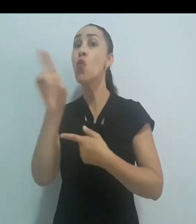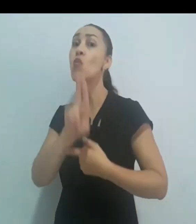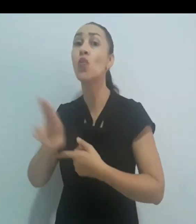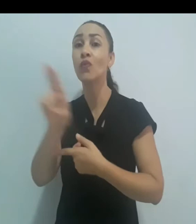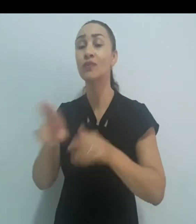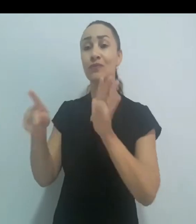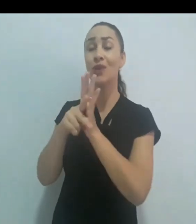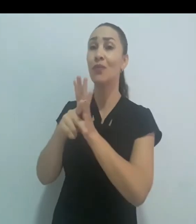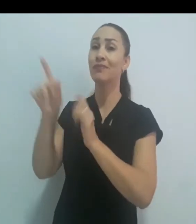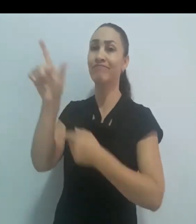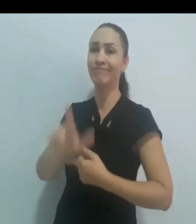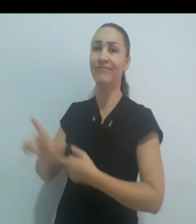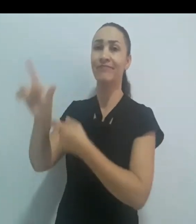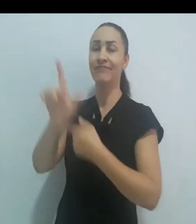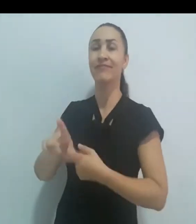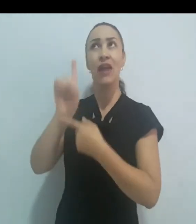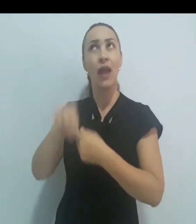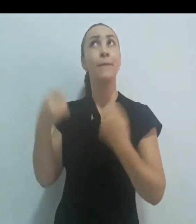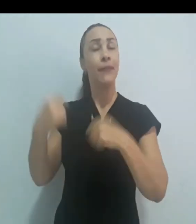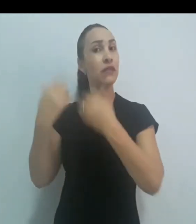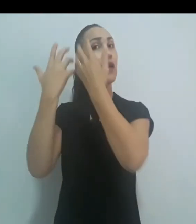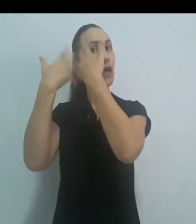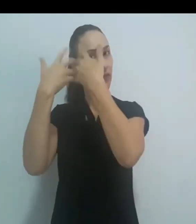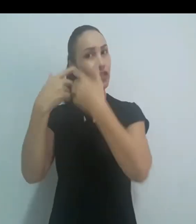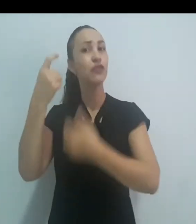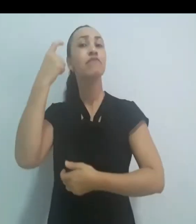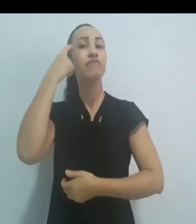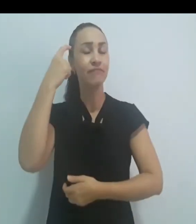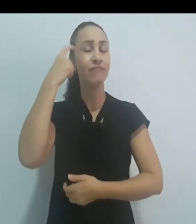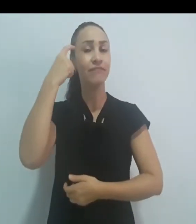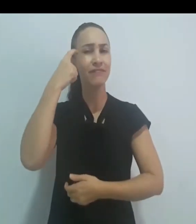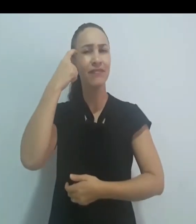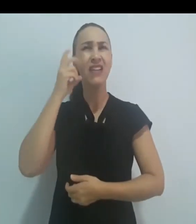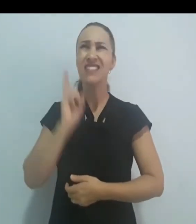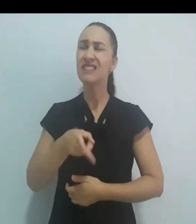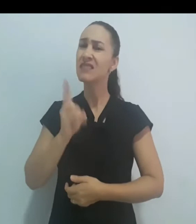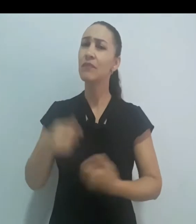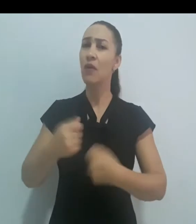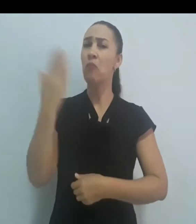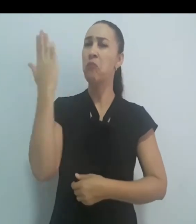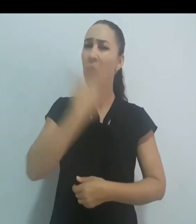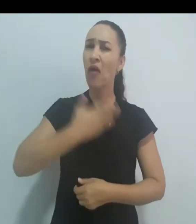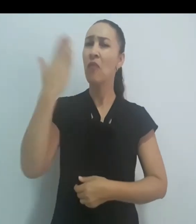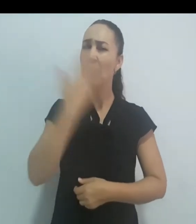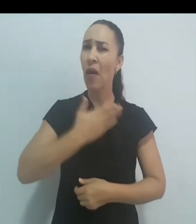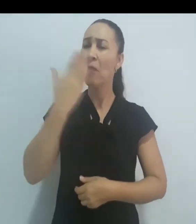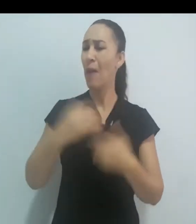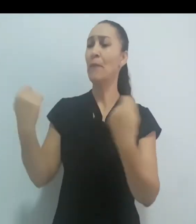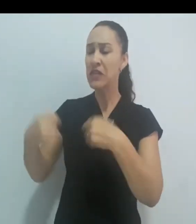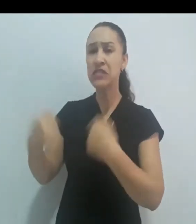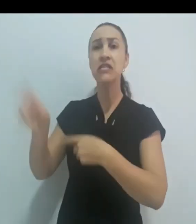né, da literatura, ela é algo a se pensar, né? A gente precisa a todo momento provar, né, que ela